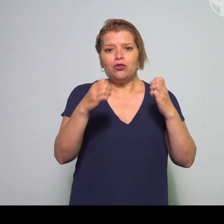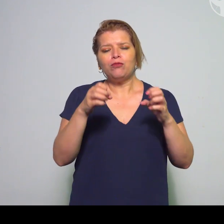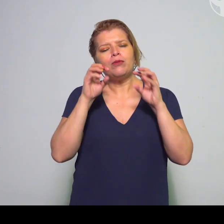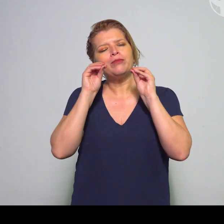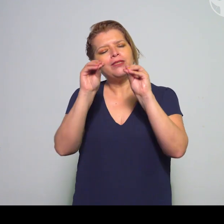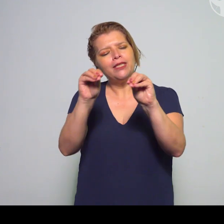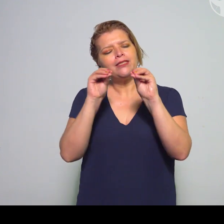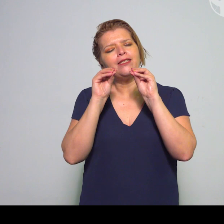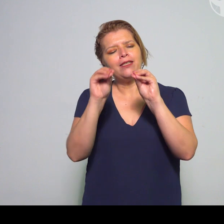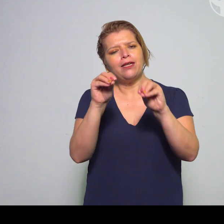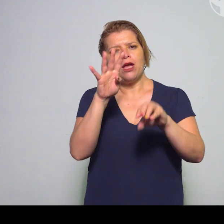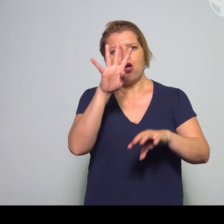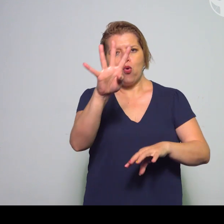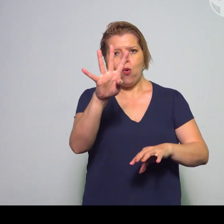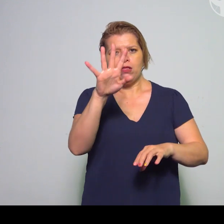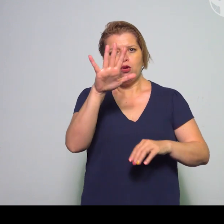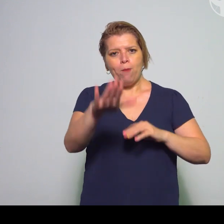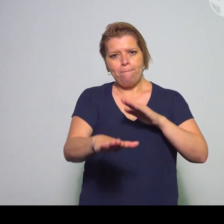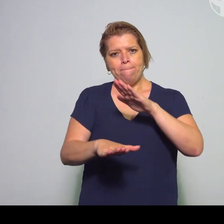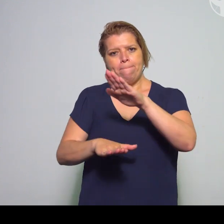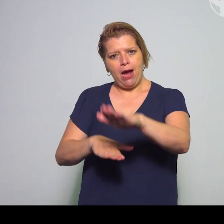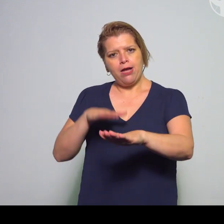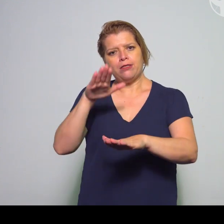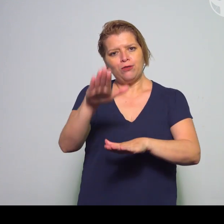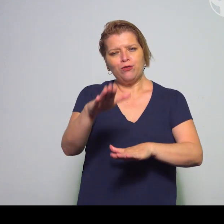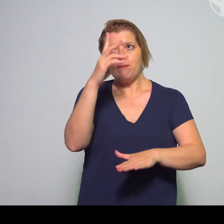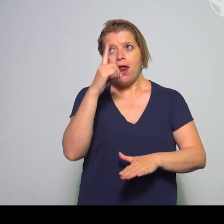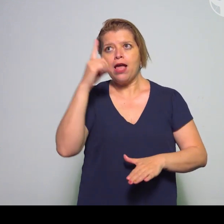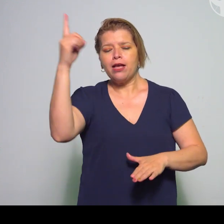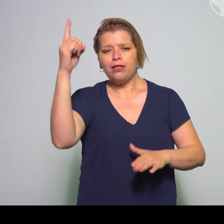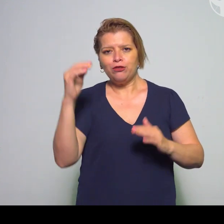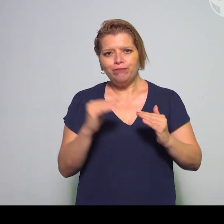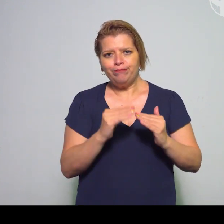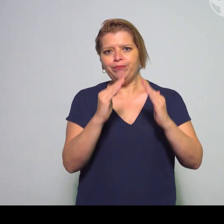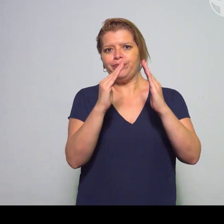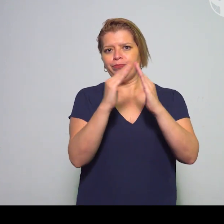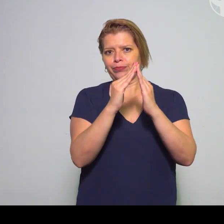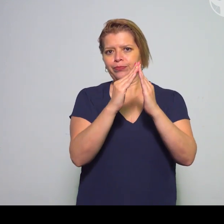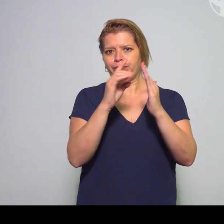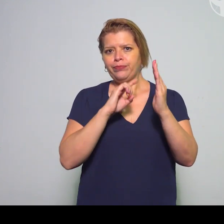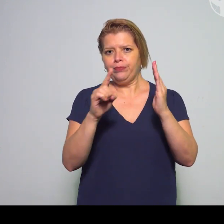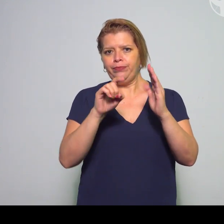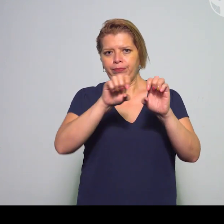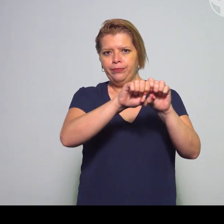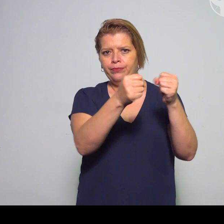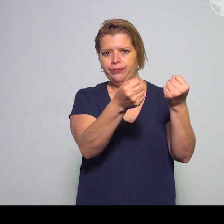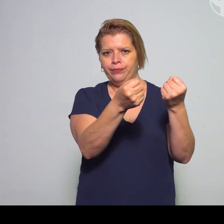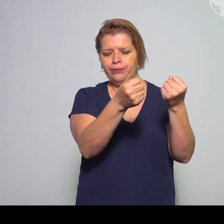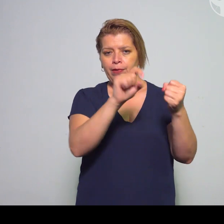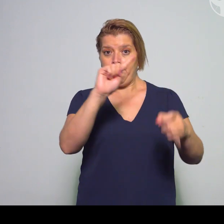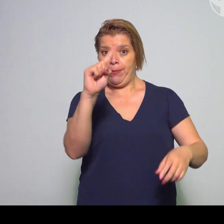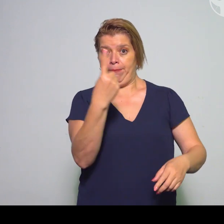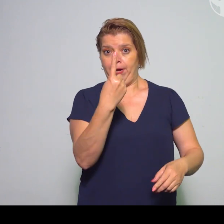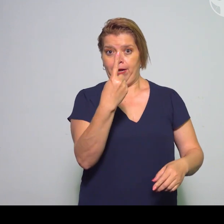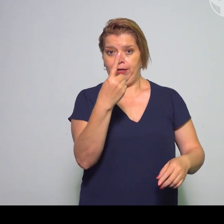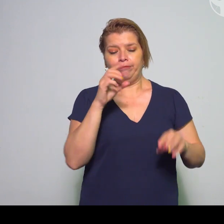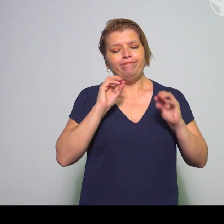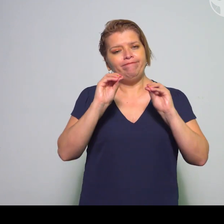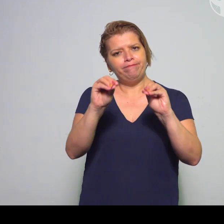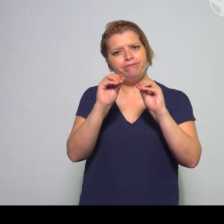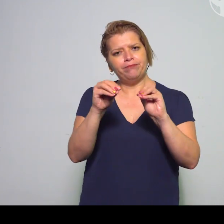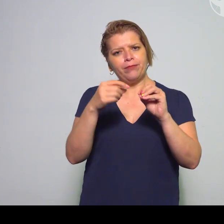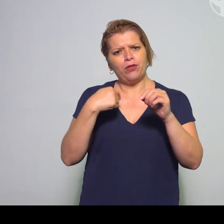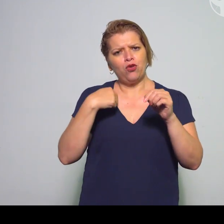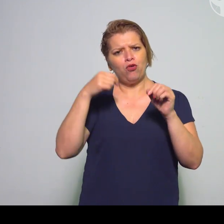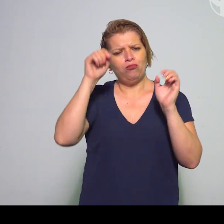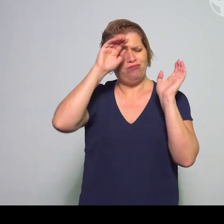hablar entonces de 4 pasos para que Dios repare lo que está roto. Y el primero de ellos